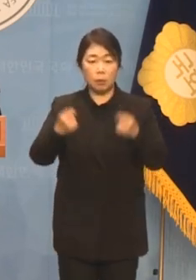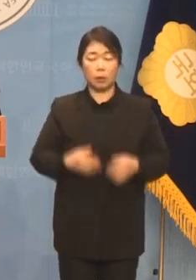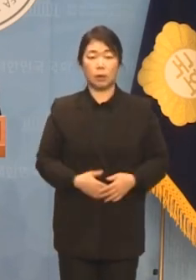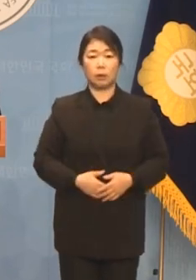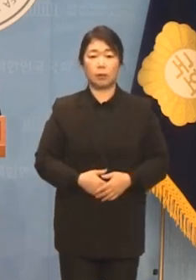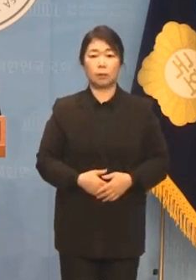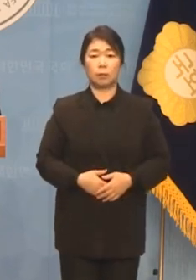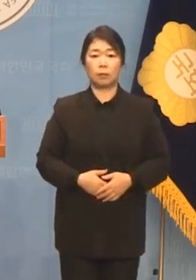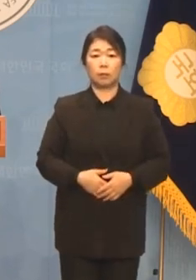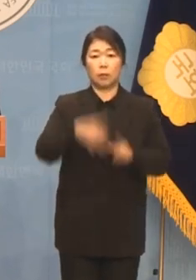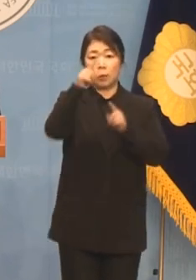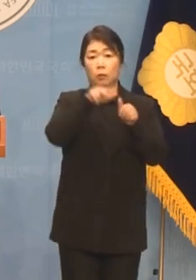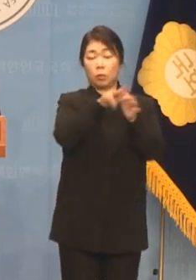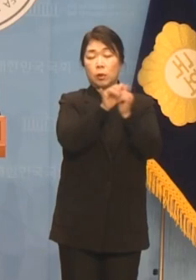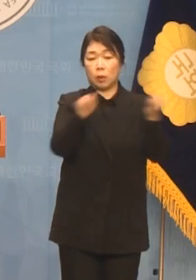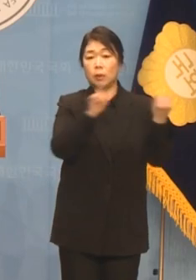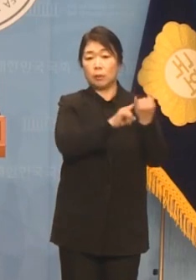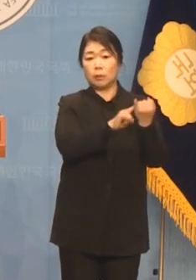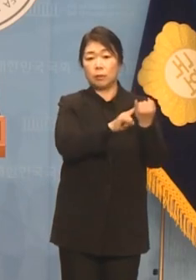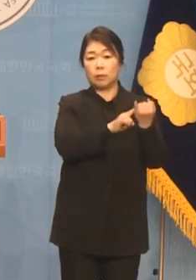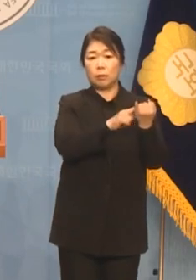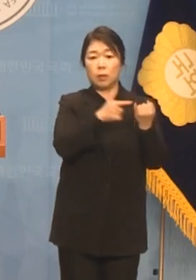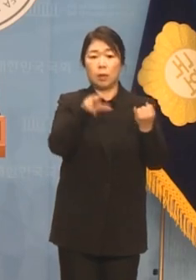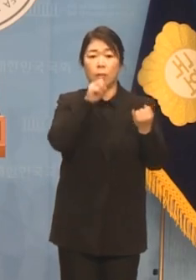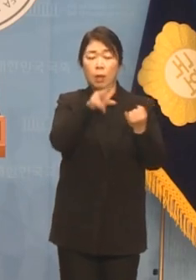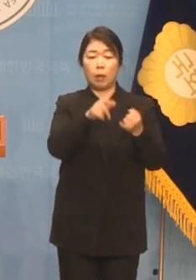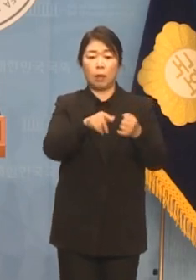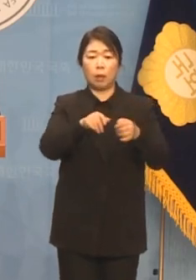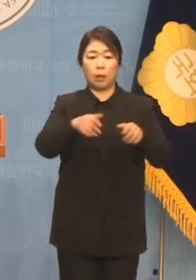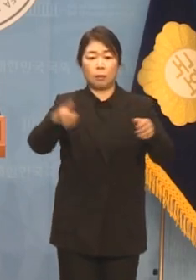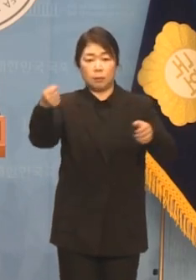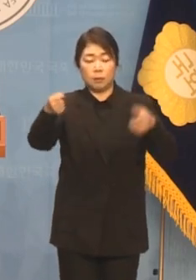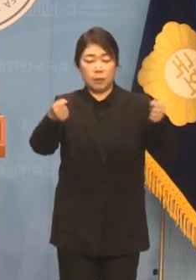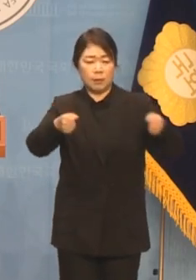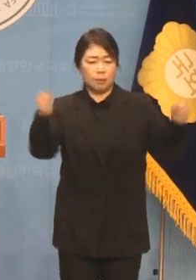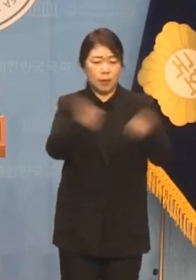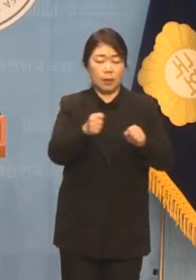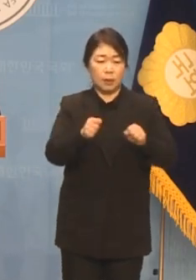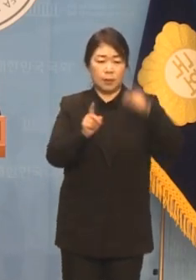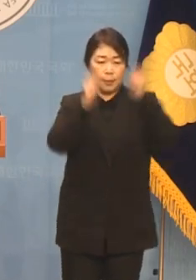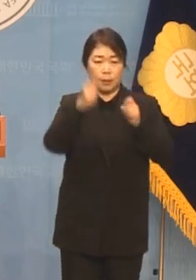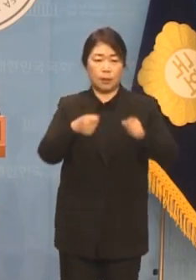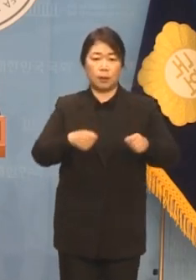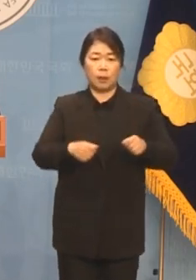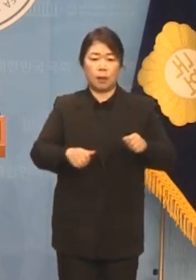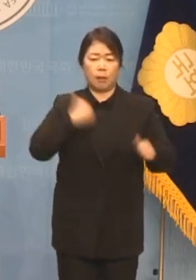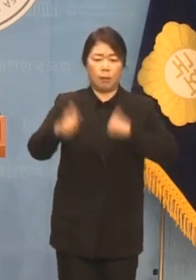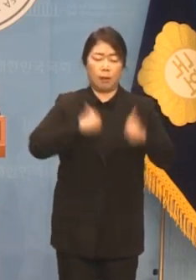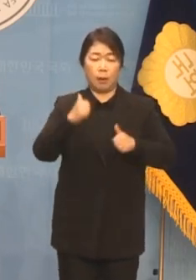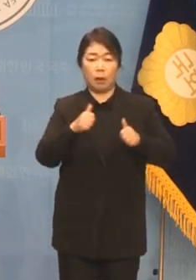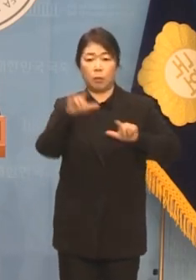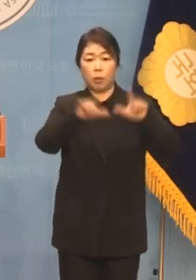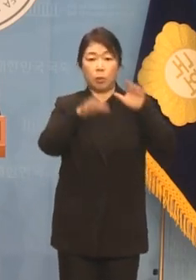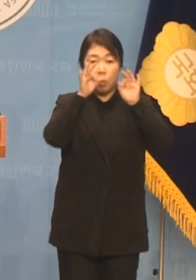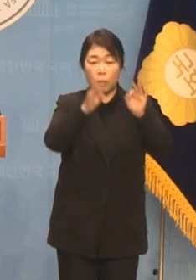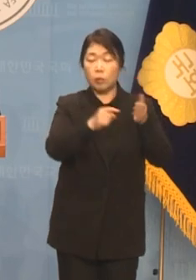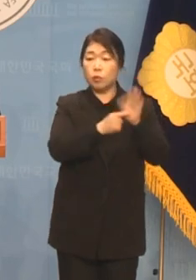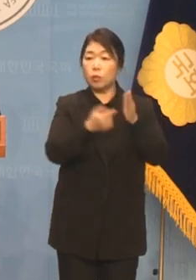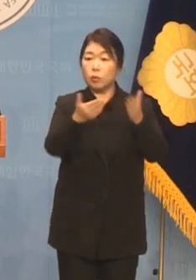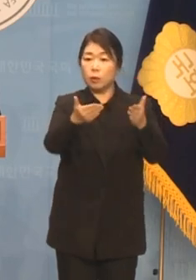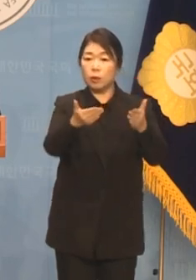이수정 후보는 대파 격파 영상에서 국민께 신경질을 내더니 이젠 파탄난 민생이